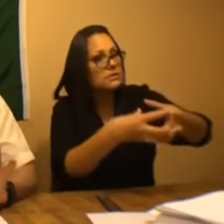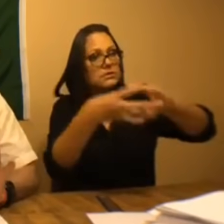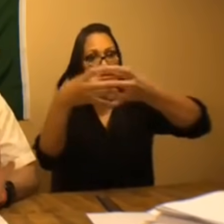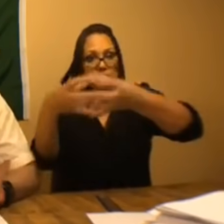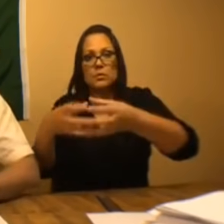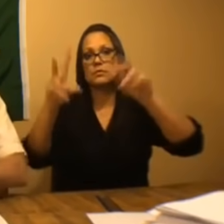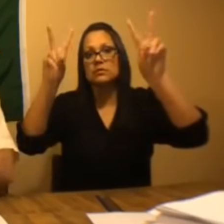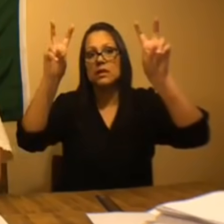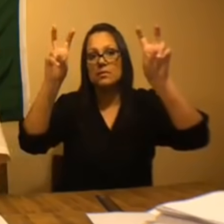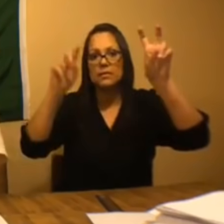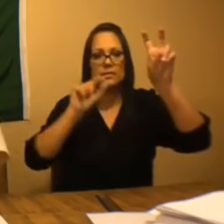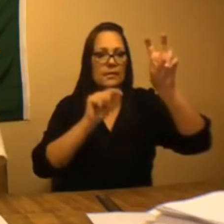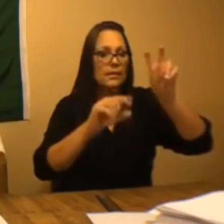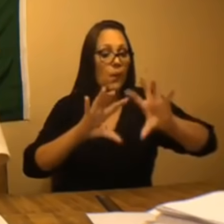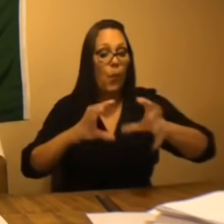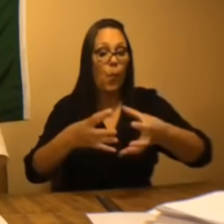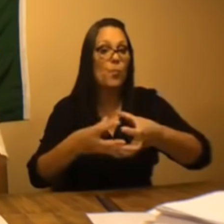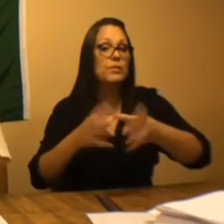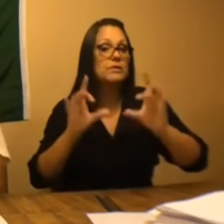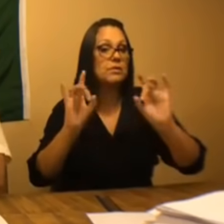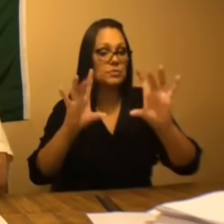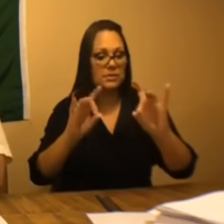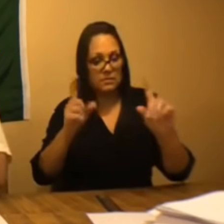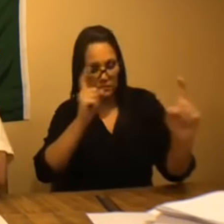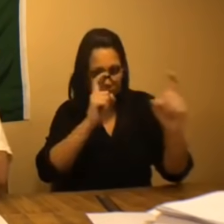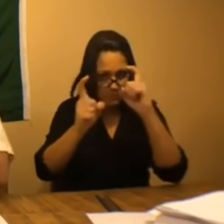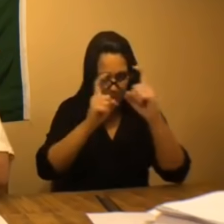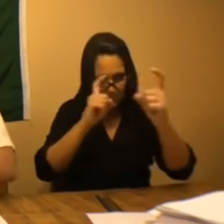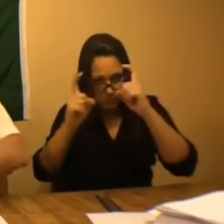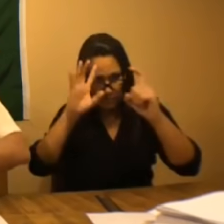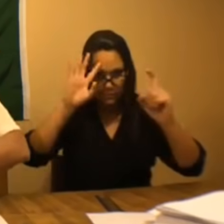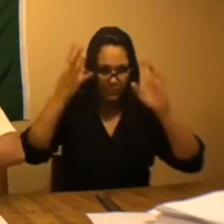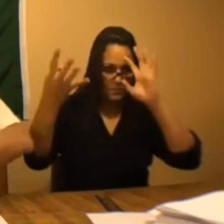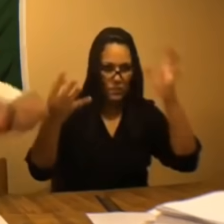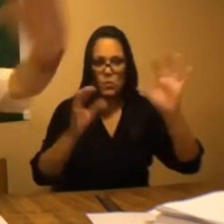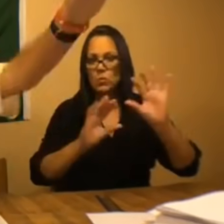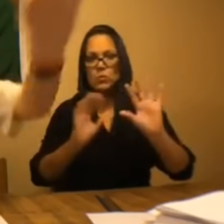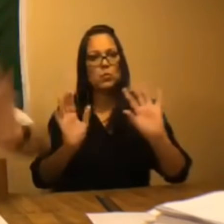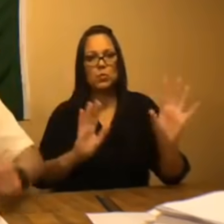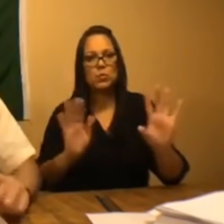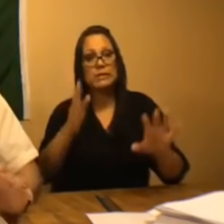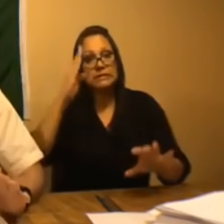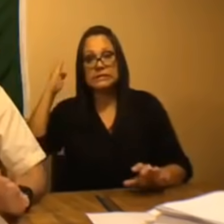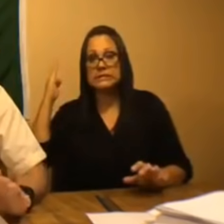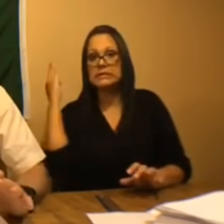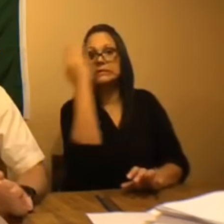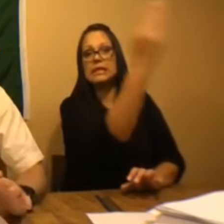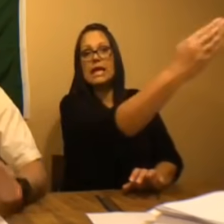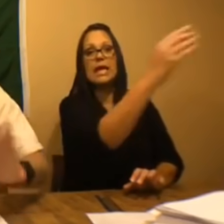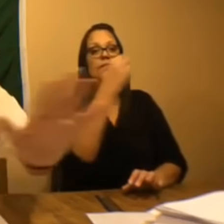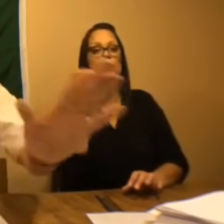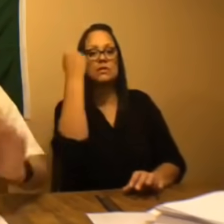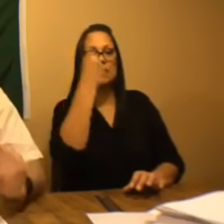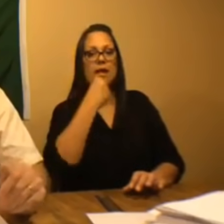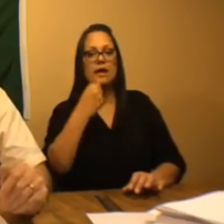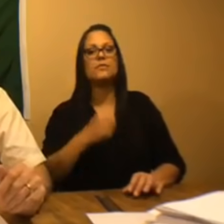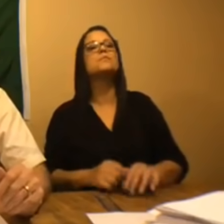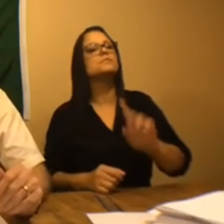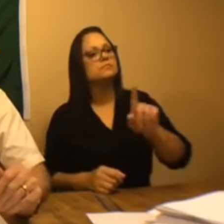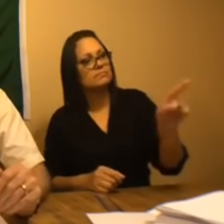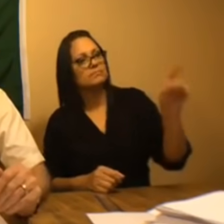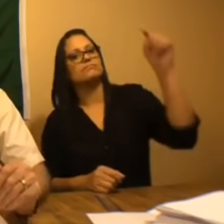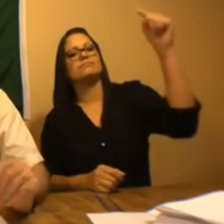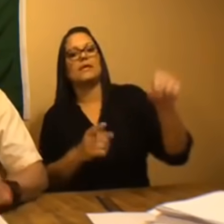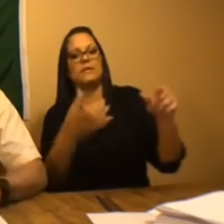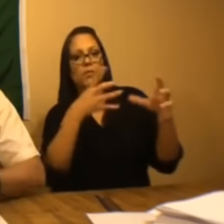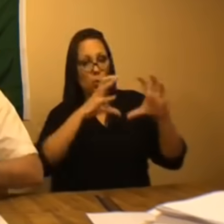acontece com a comissão especial? A comissão especial decide, e se não houver nenhum recurso, né, vai diretamente para o Senado o projeto. E lá, o mesmo